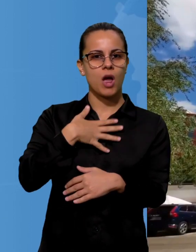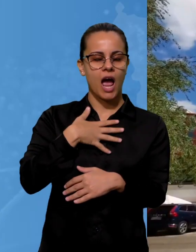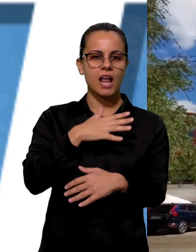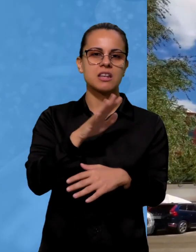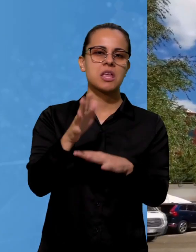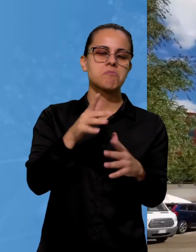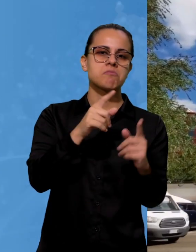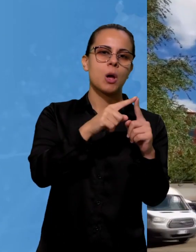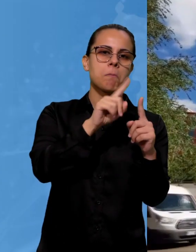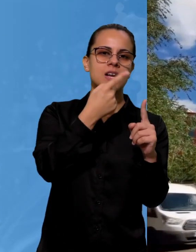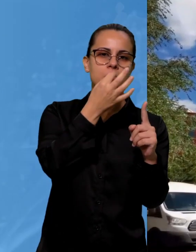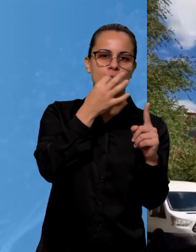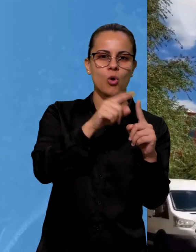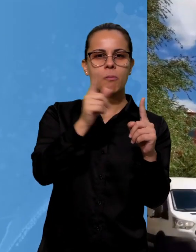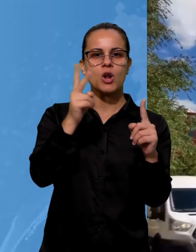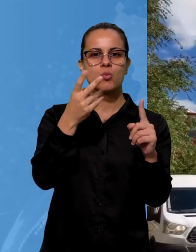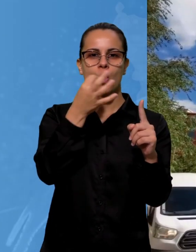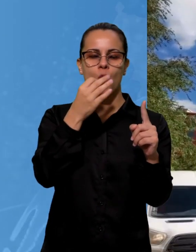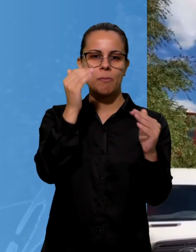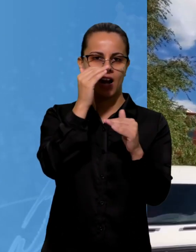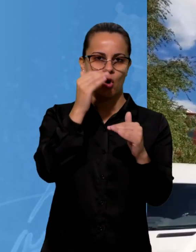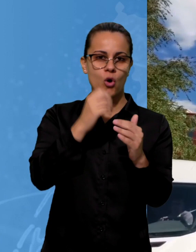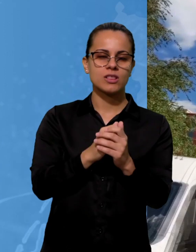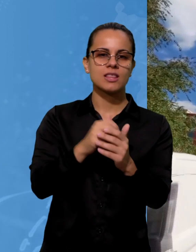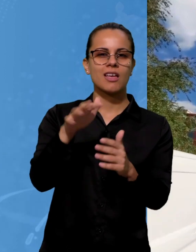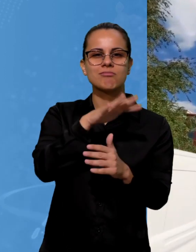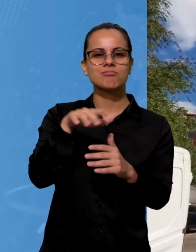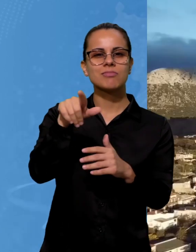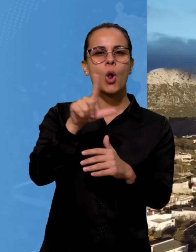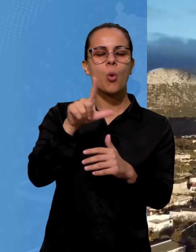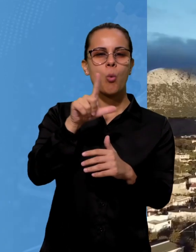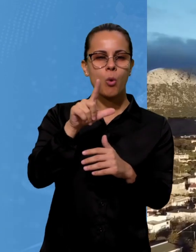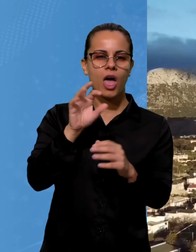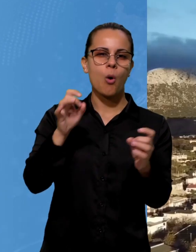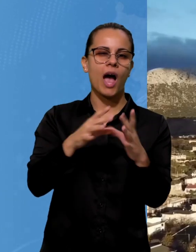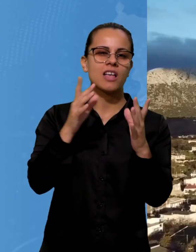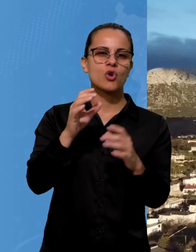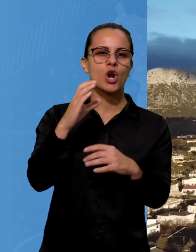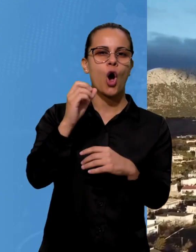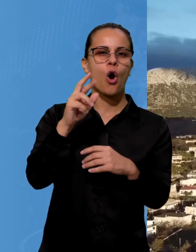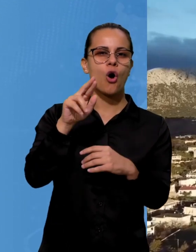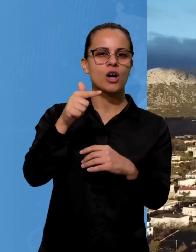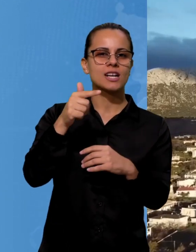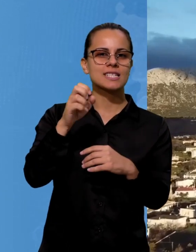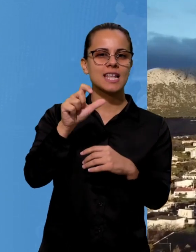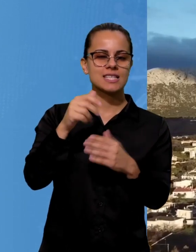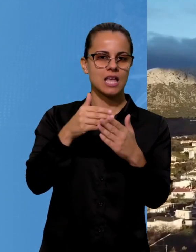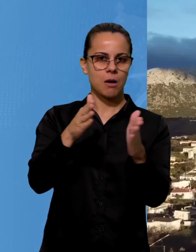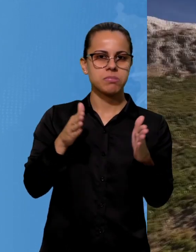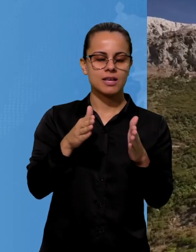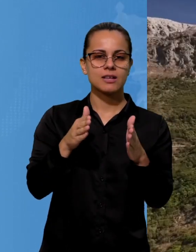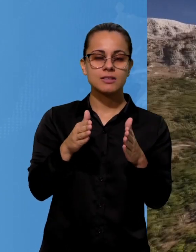domenica 1 e lunedì 2 ottobre a Lula al termine della manifestazione Cortes Apertas. Al termine dell